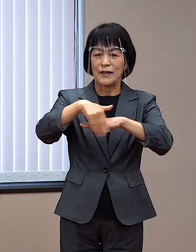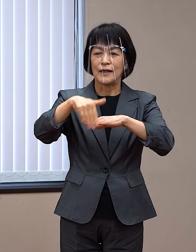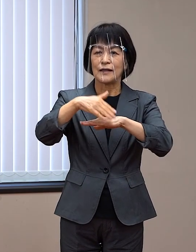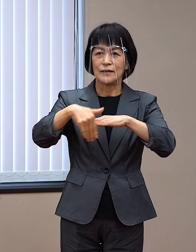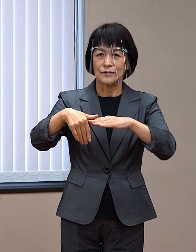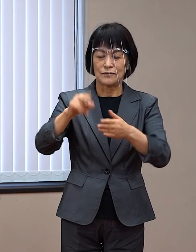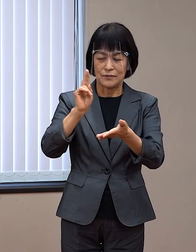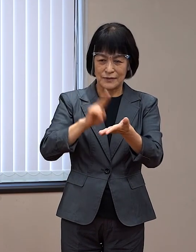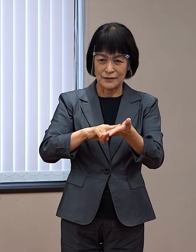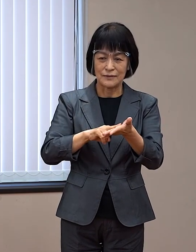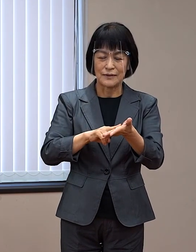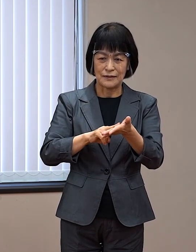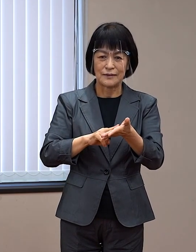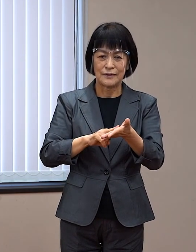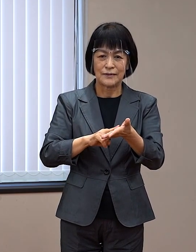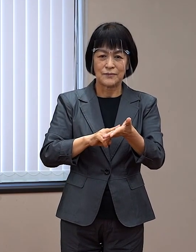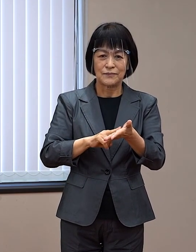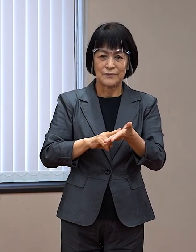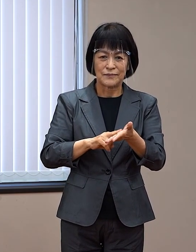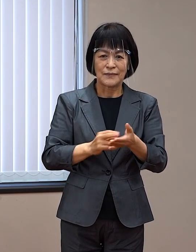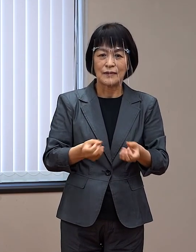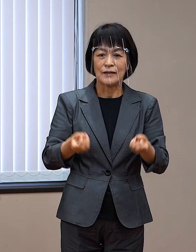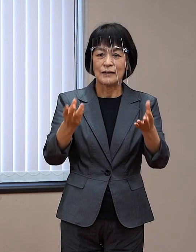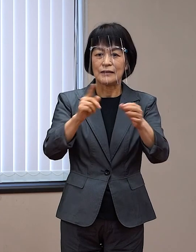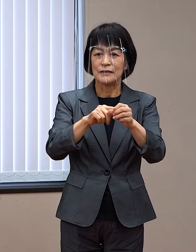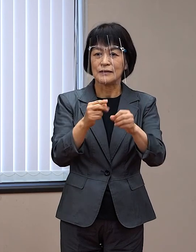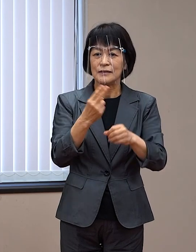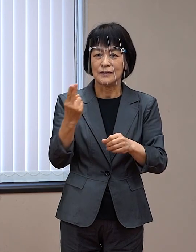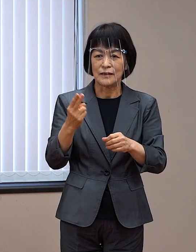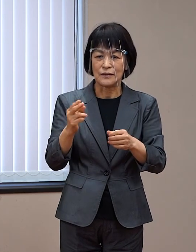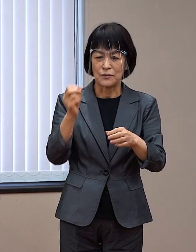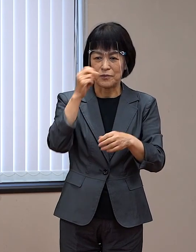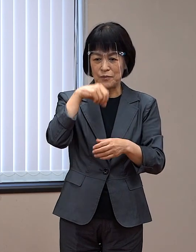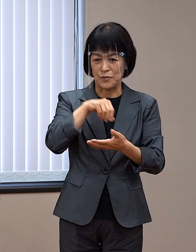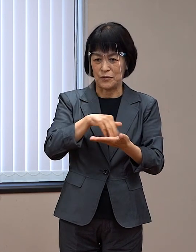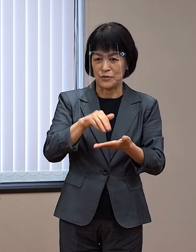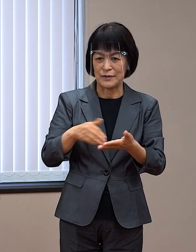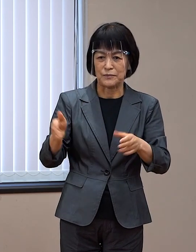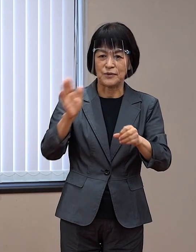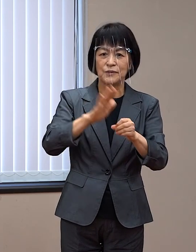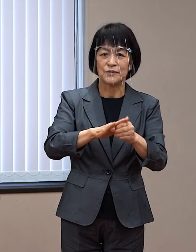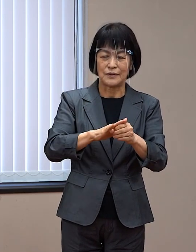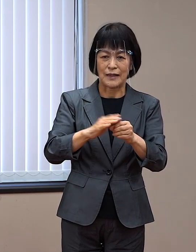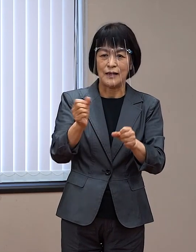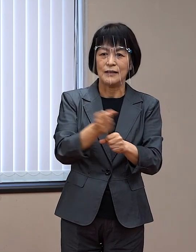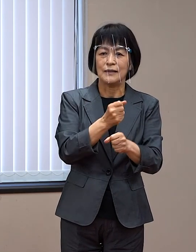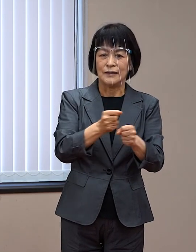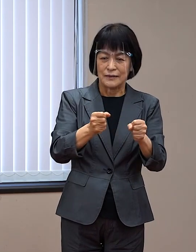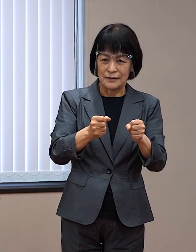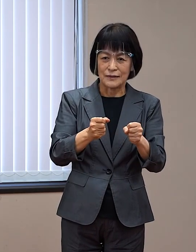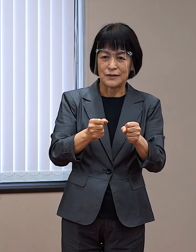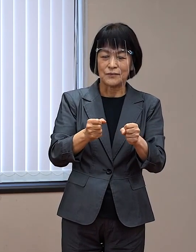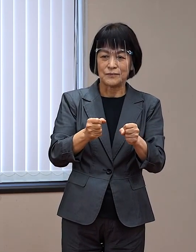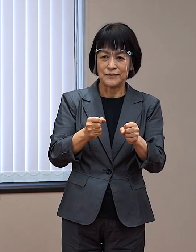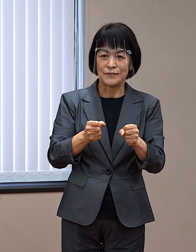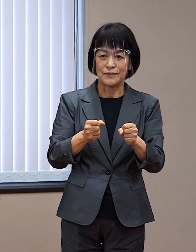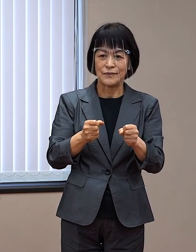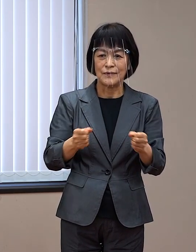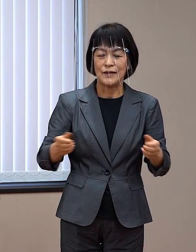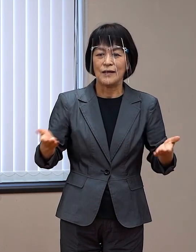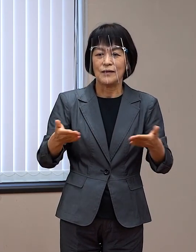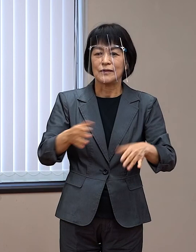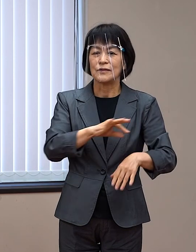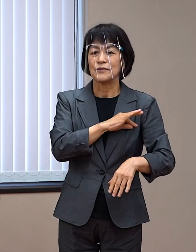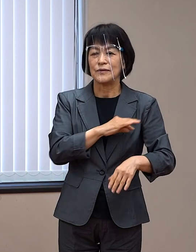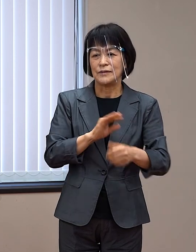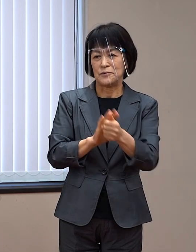の策定をはじめ、新年度予算に盛り込んだ施策、事業を職員一丸となって着実